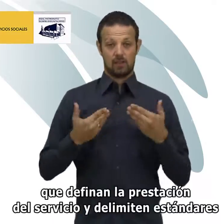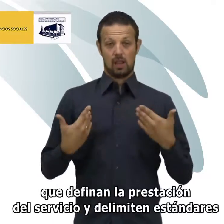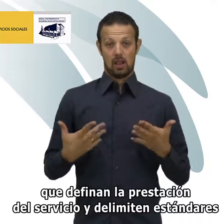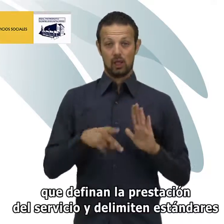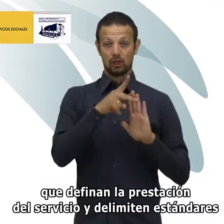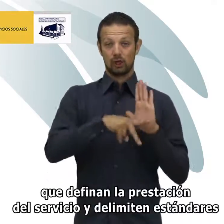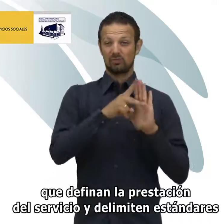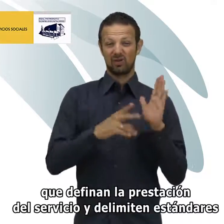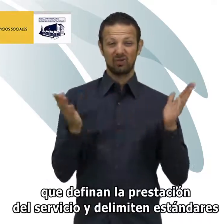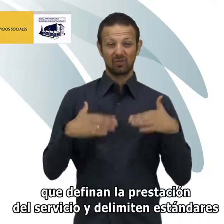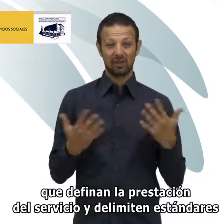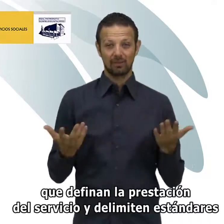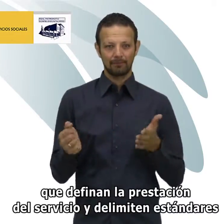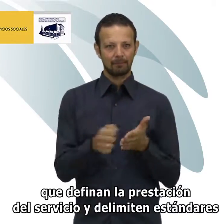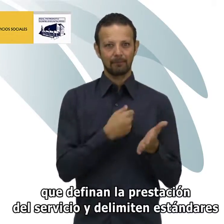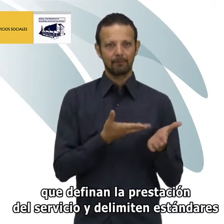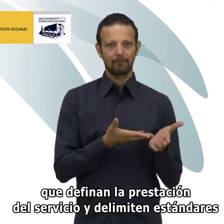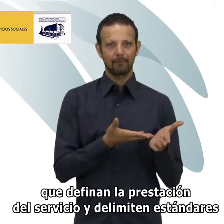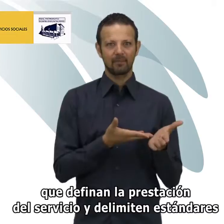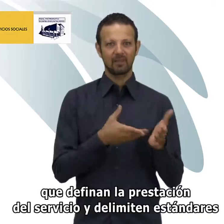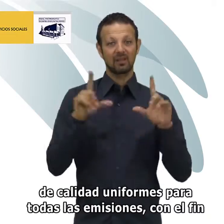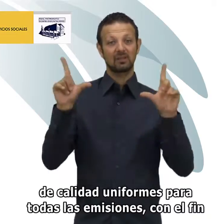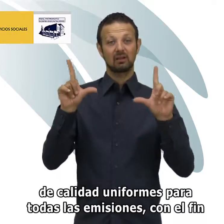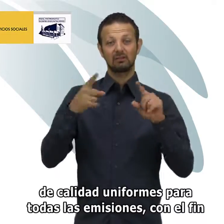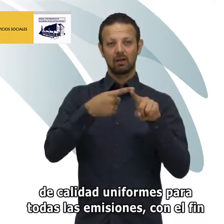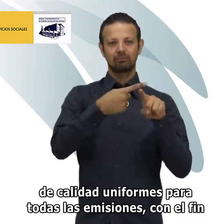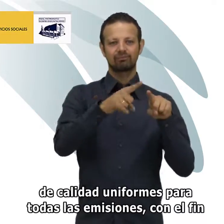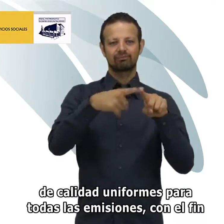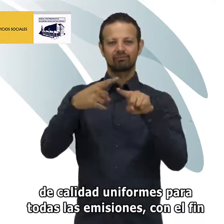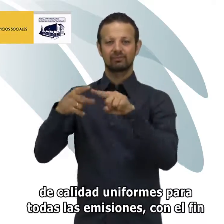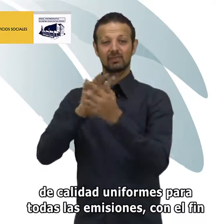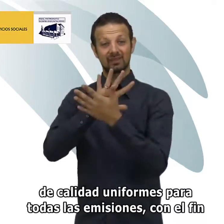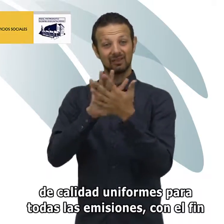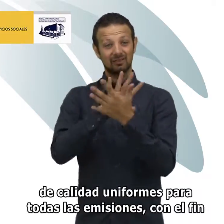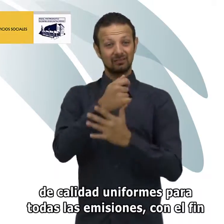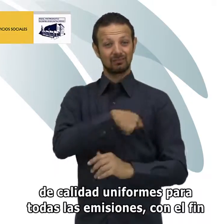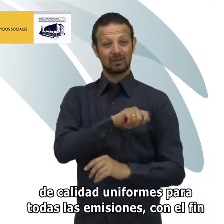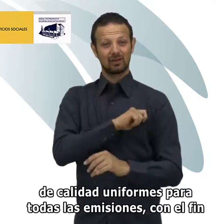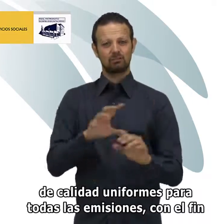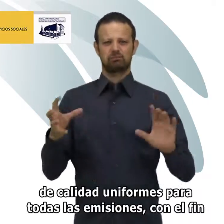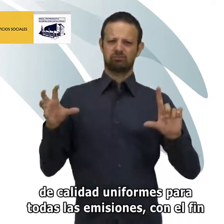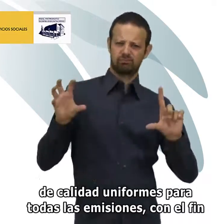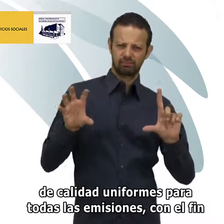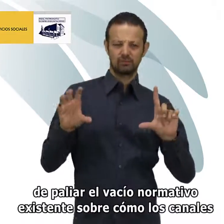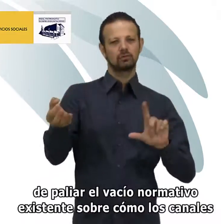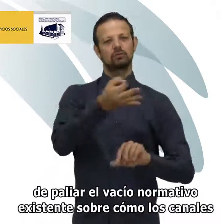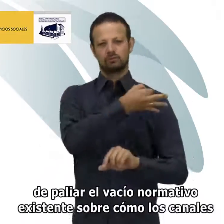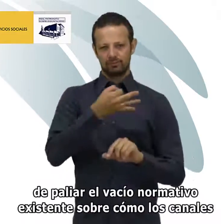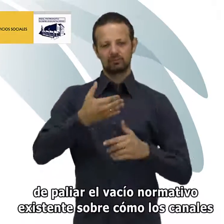definan la prestación del servicio y delimiten estándares de calidad uniformes para todas las emisiones, con el fin de paliar